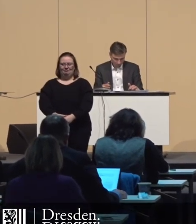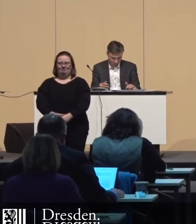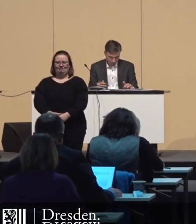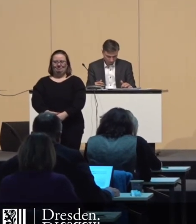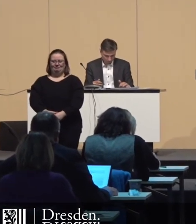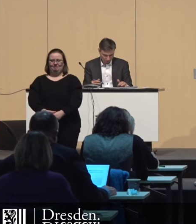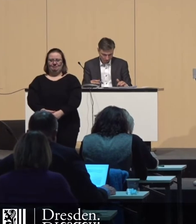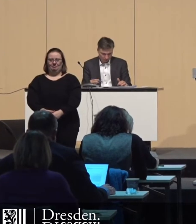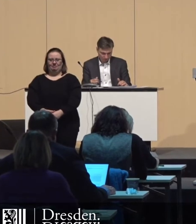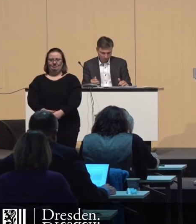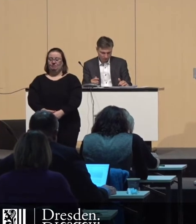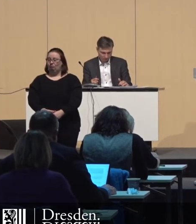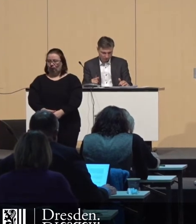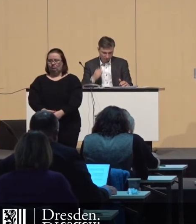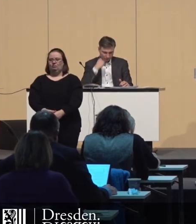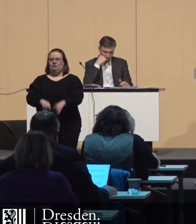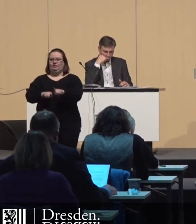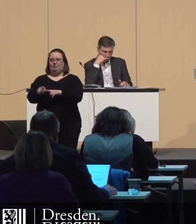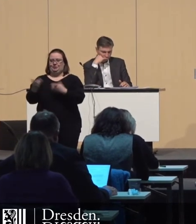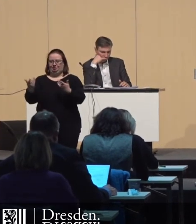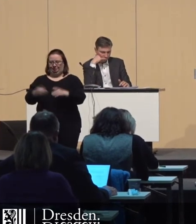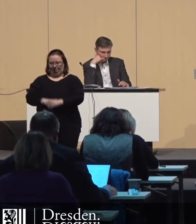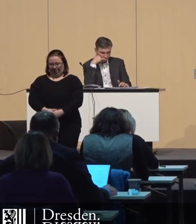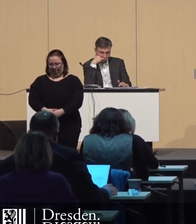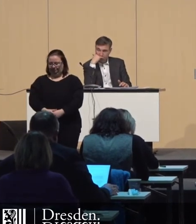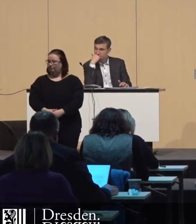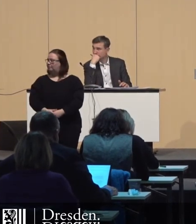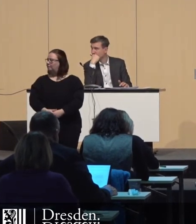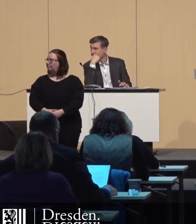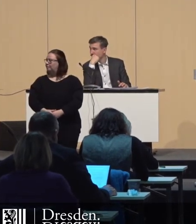Als nächstes die FDP-Fraktion, Herr Blüttner.